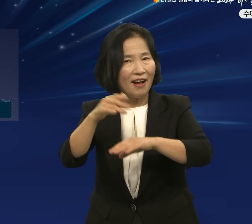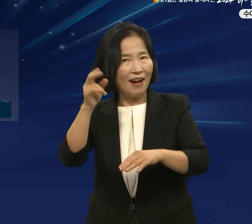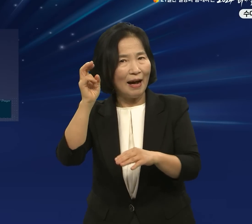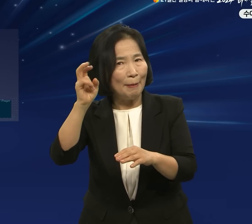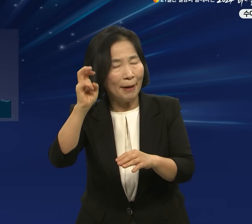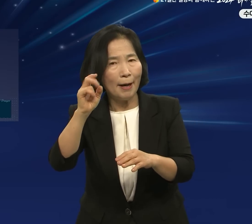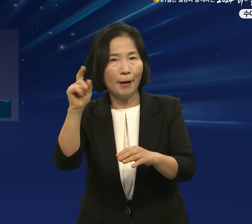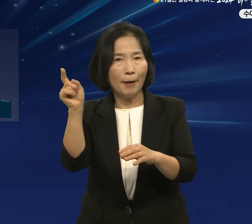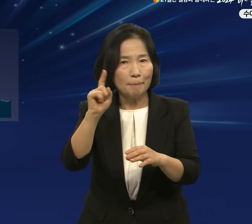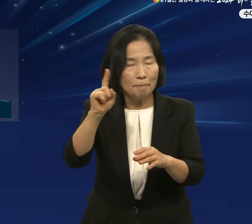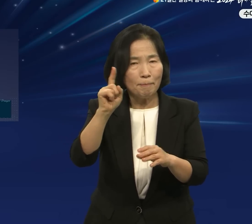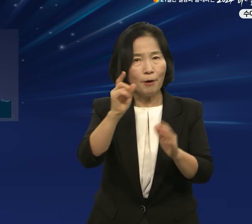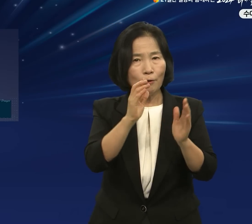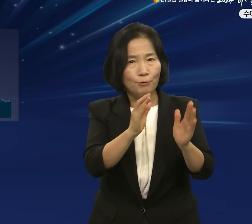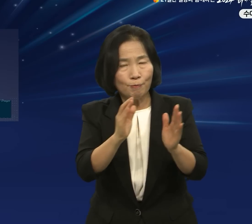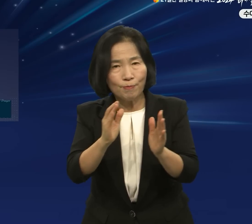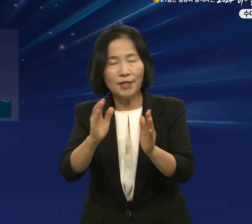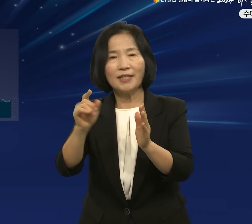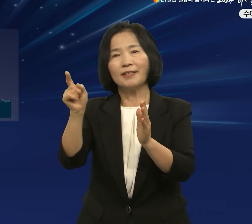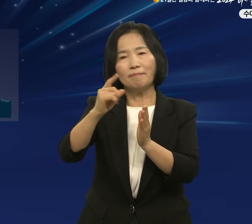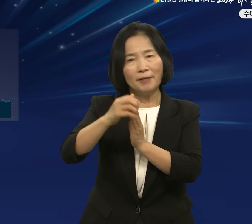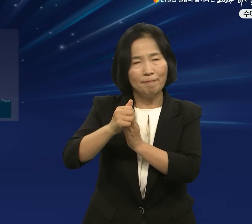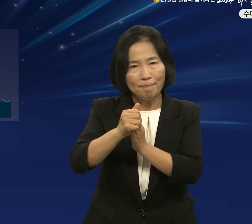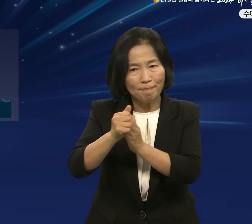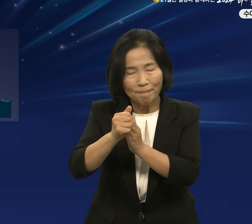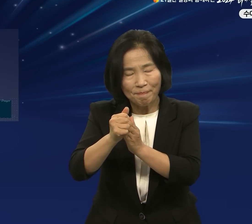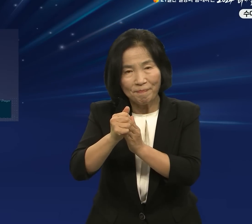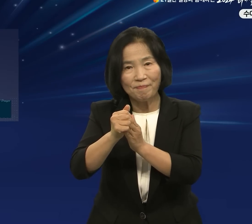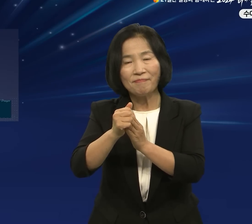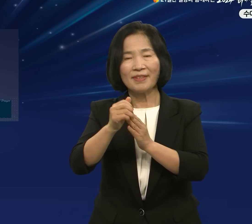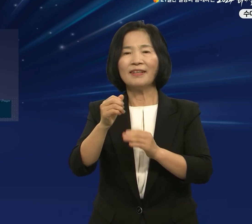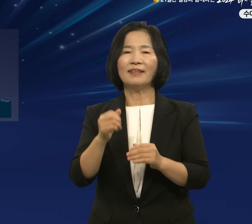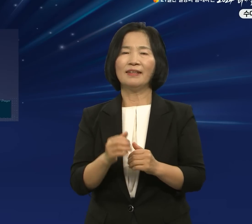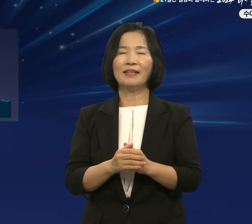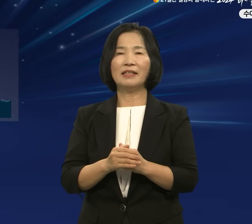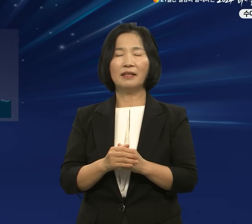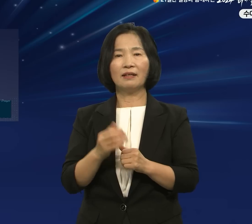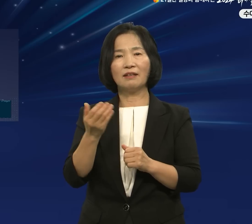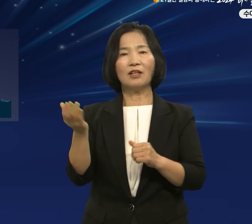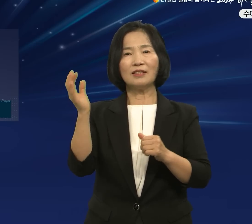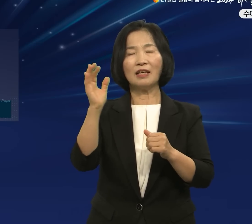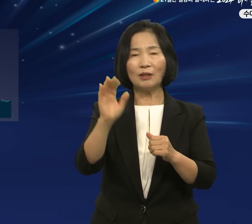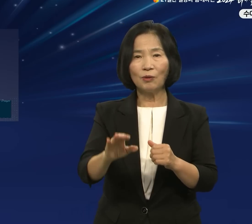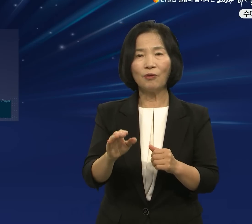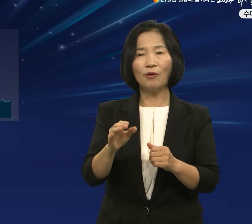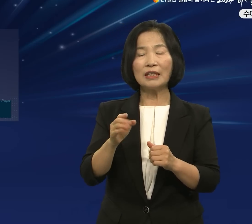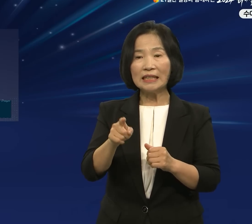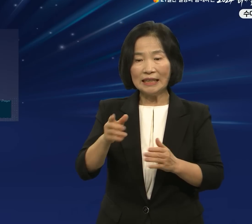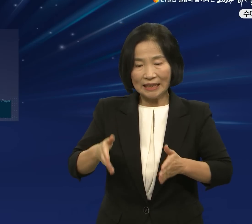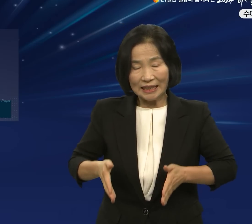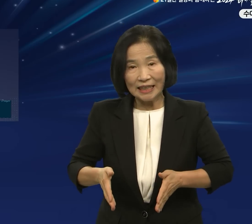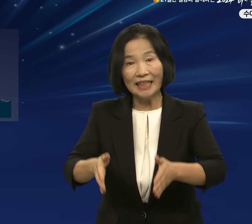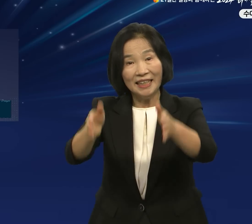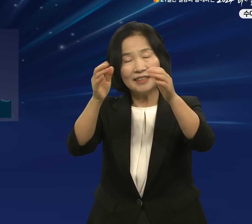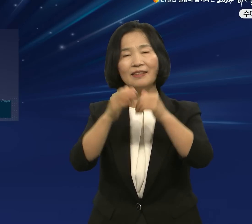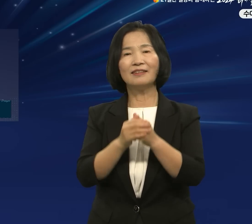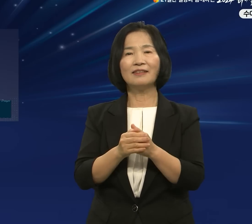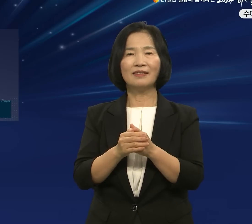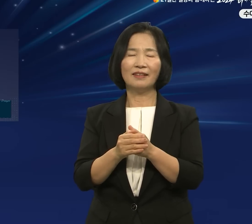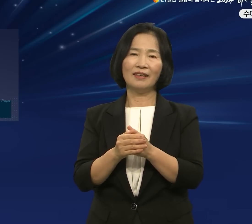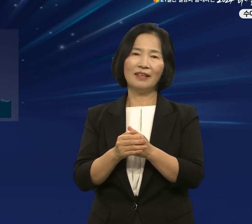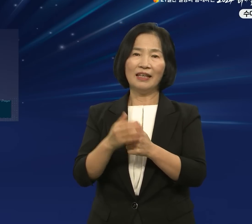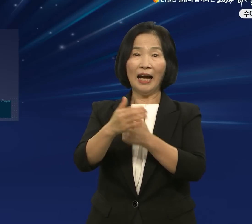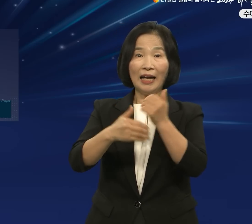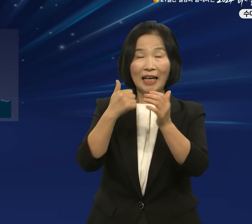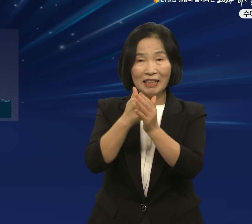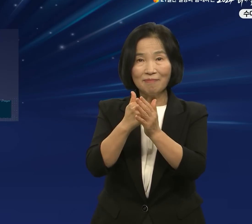예측하고 어떻게 의도할지라도 그의 인생 여정과 통행을 하나님을 향하는